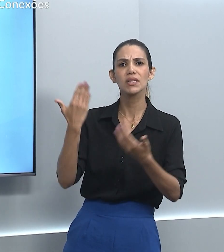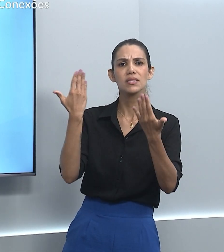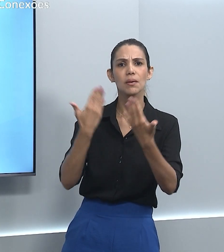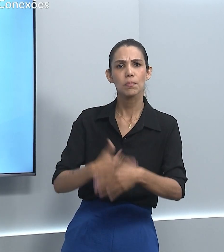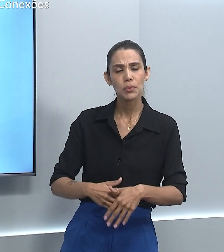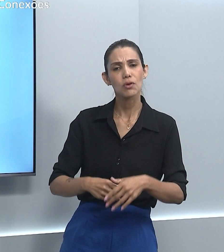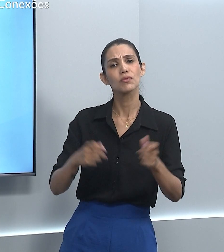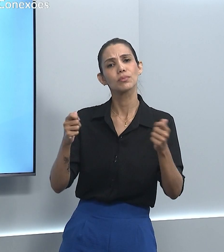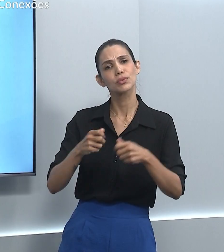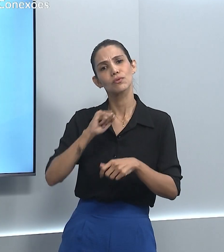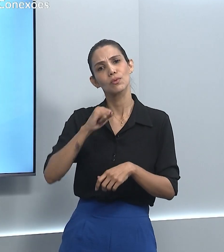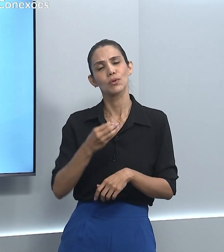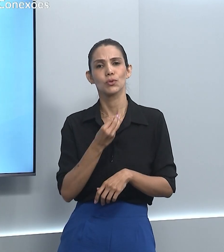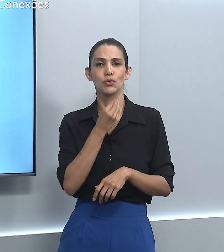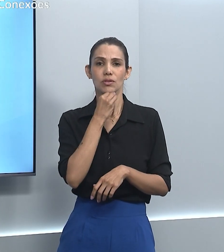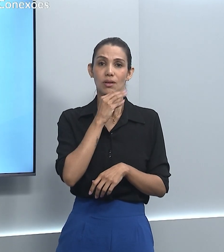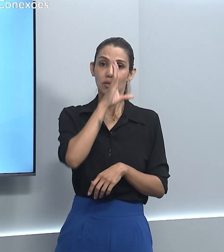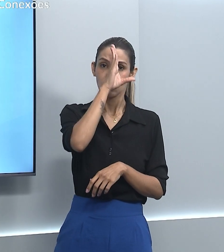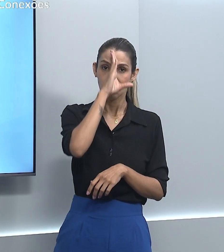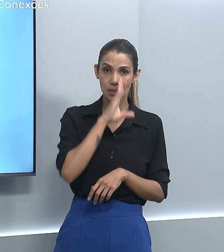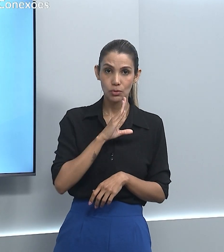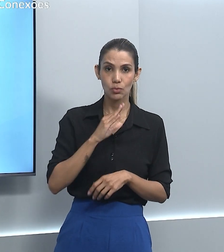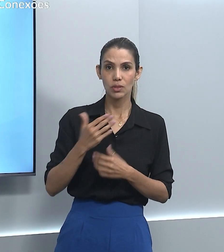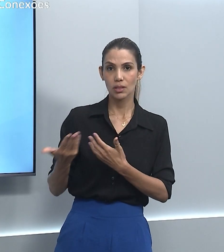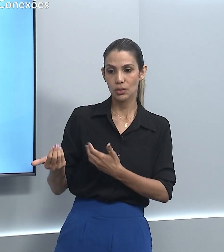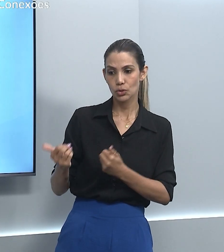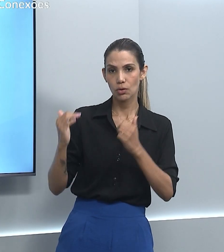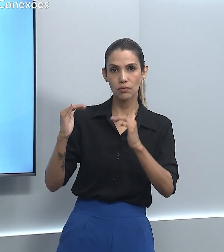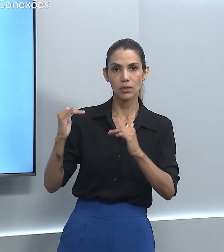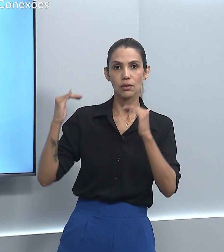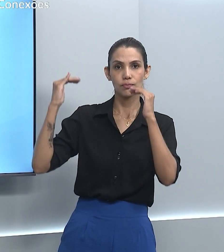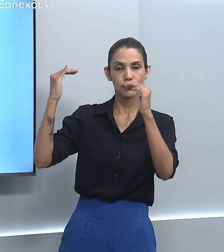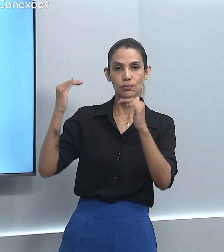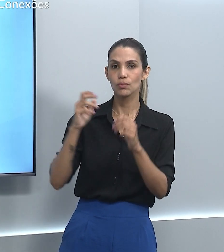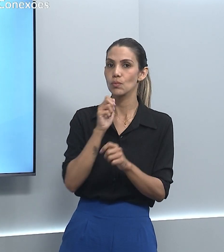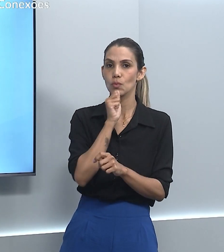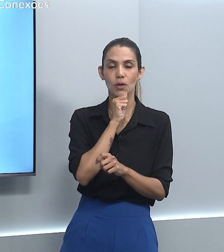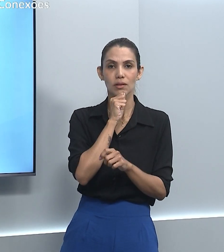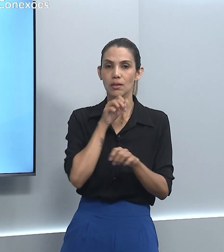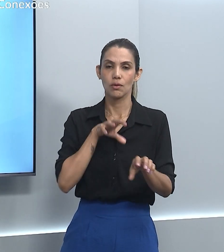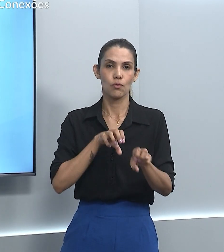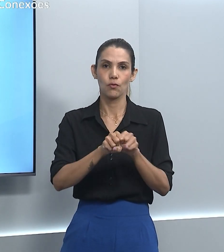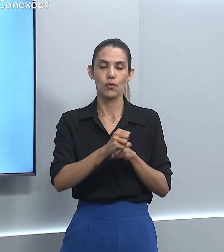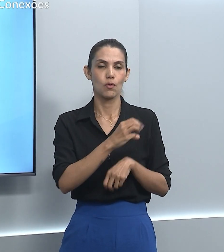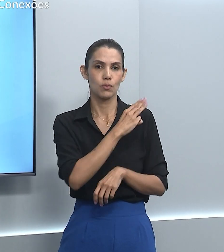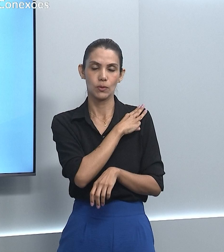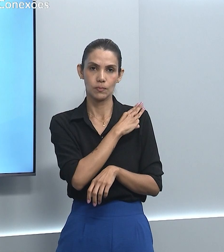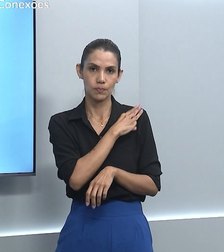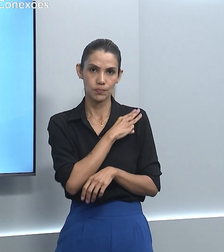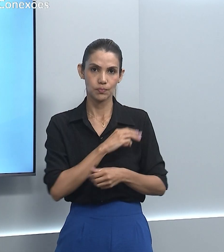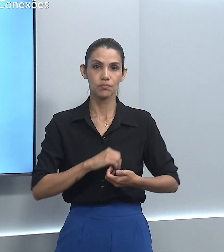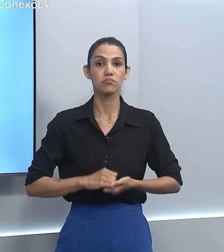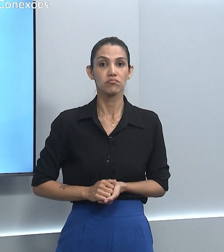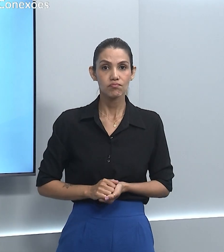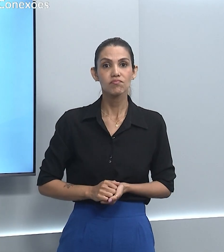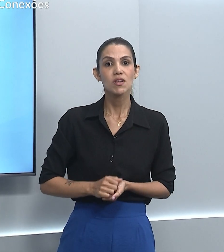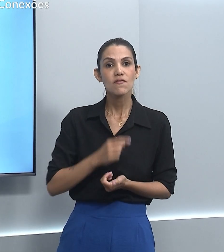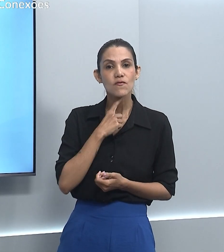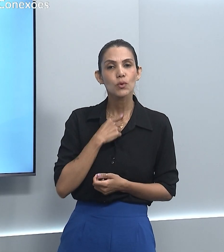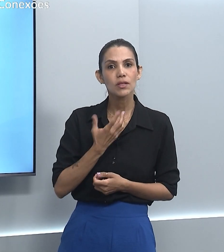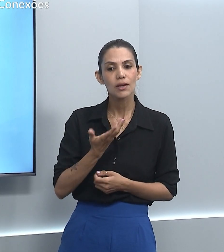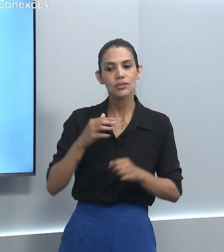e voluntária para jovens e adultos que não concluíram o ensino básico na idade apropriada e que buscam